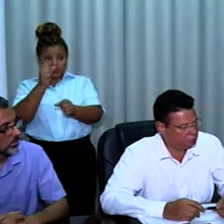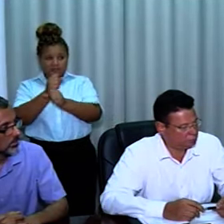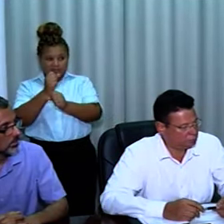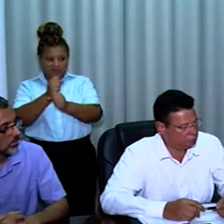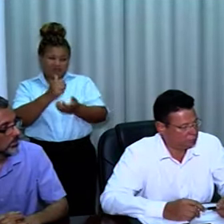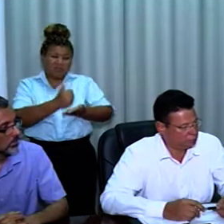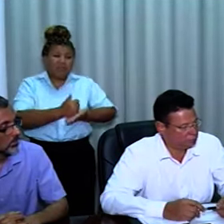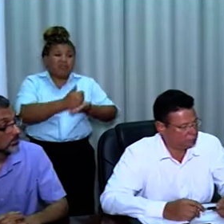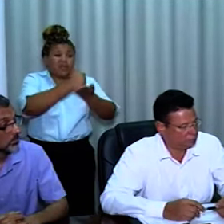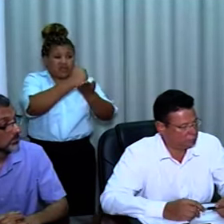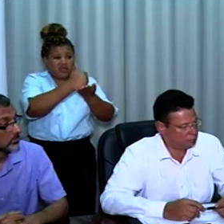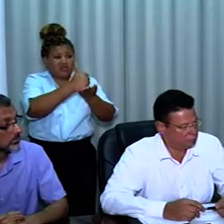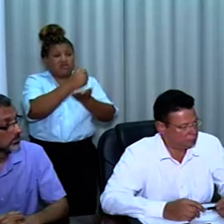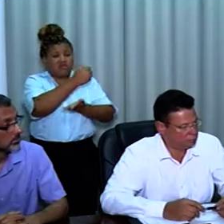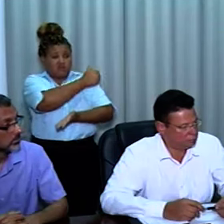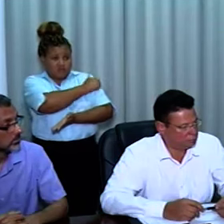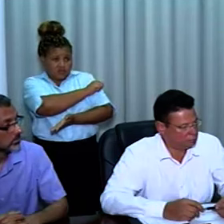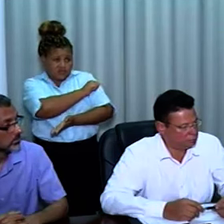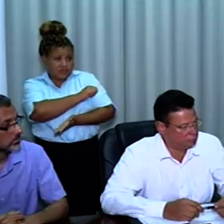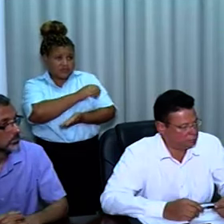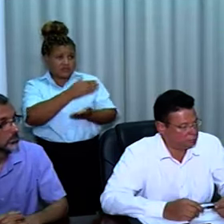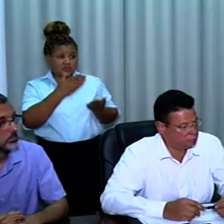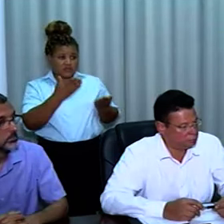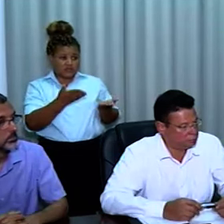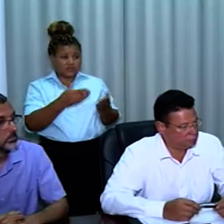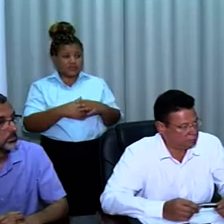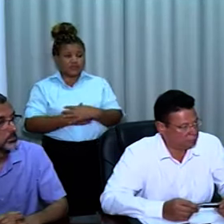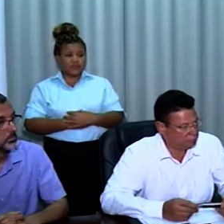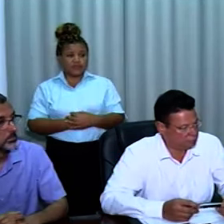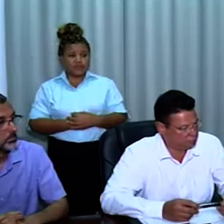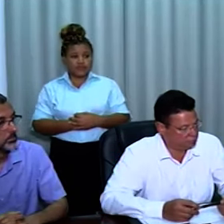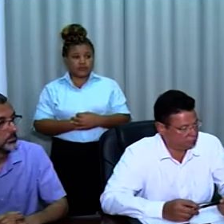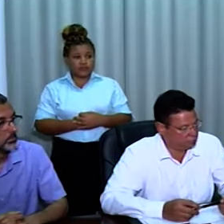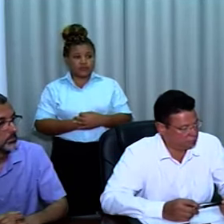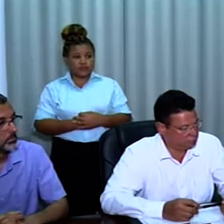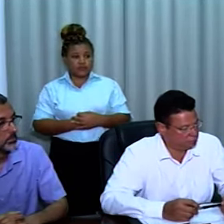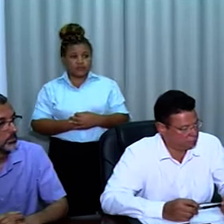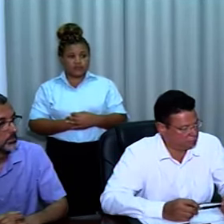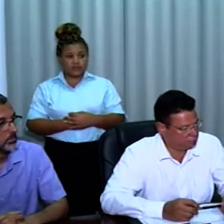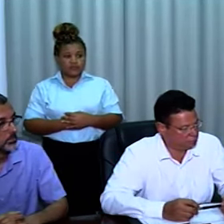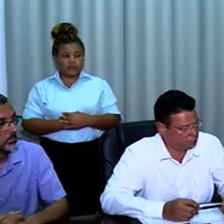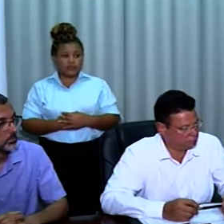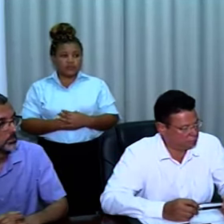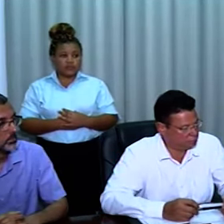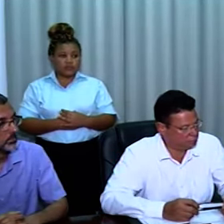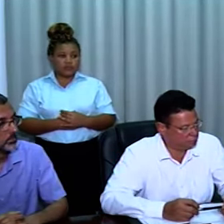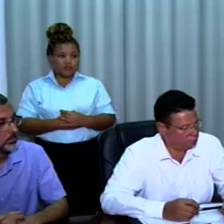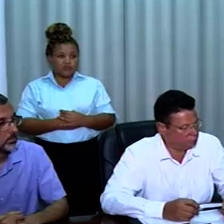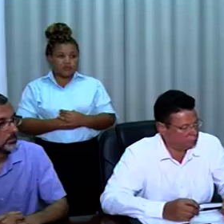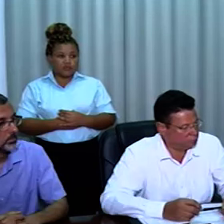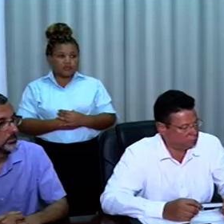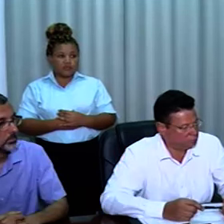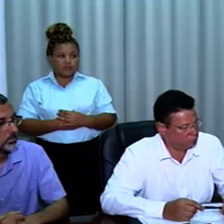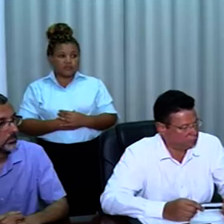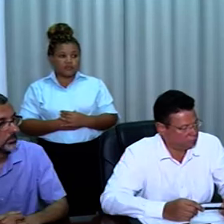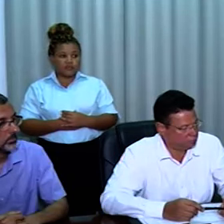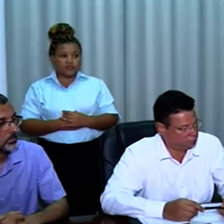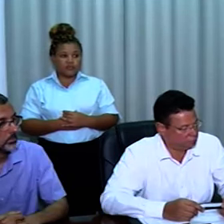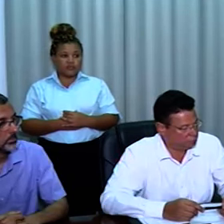tout un support approprié qui besoin pour faire fonctionner. Peut-être ça qui est important pour comprendre IOC, ça veut dire Emergency Operation